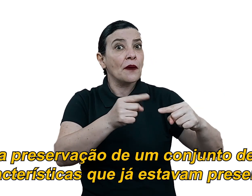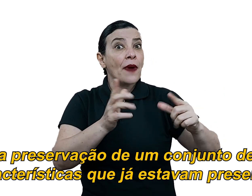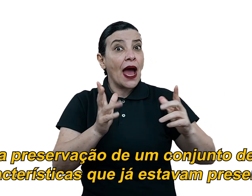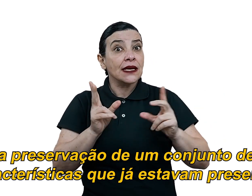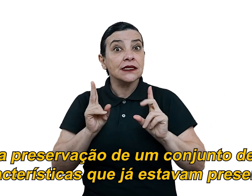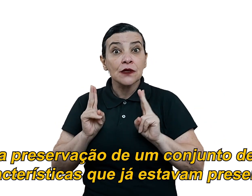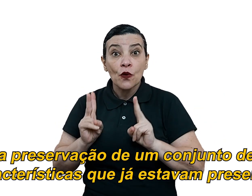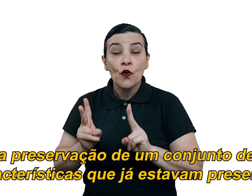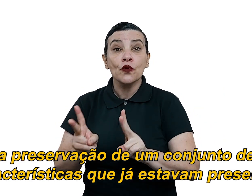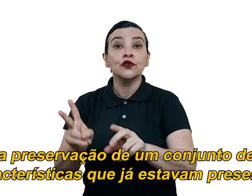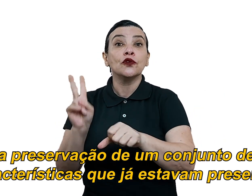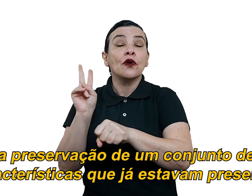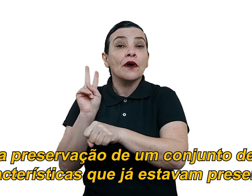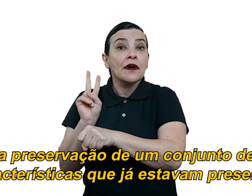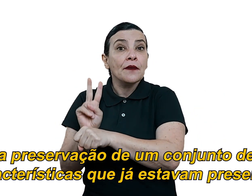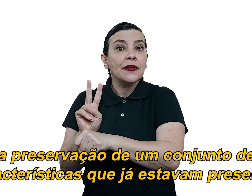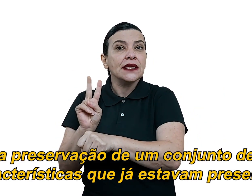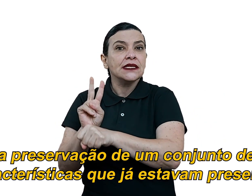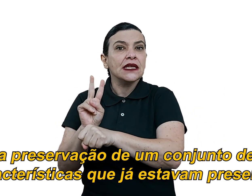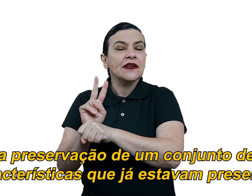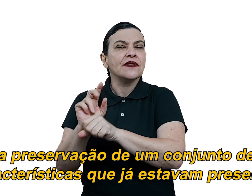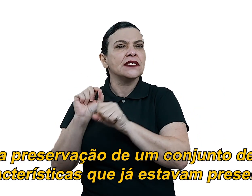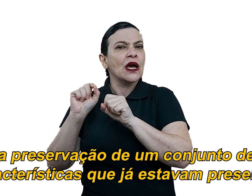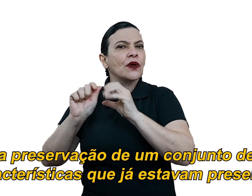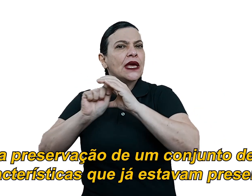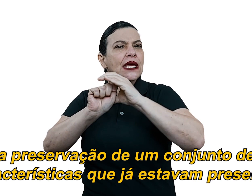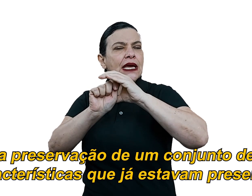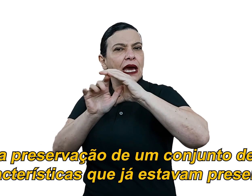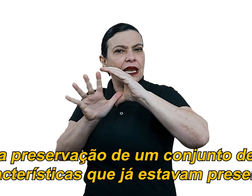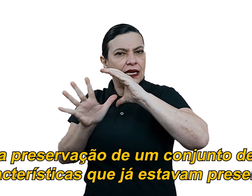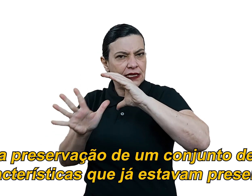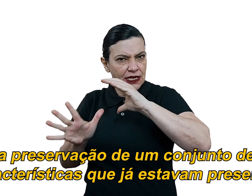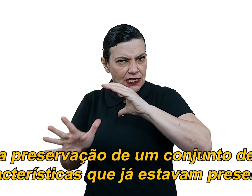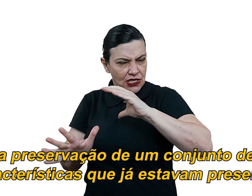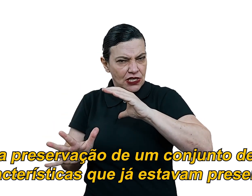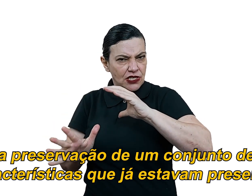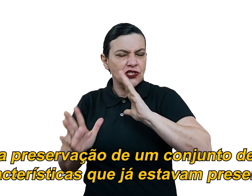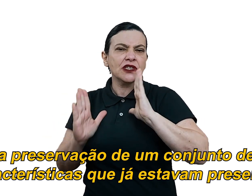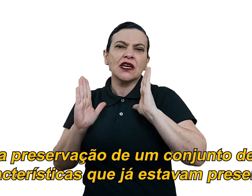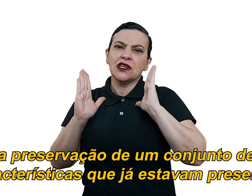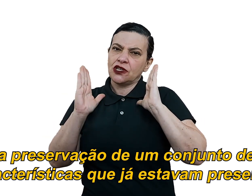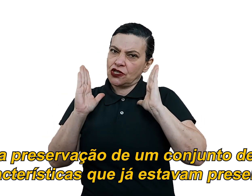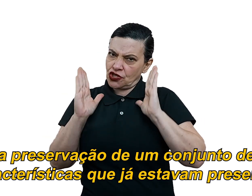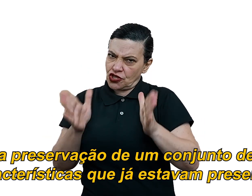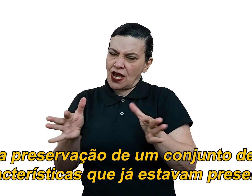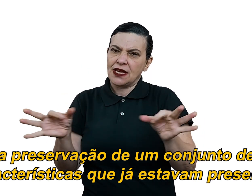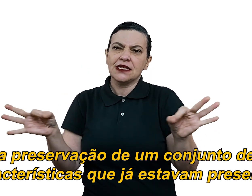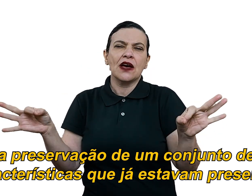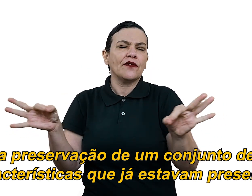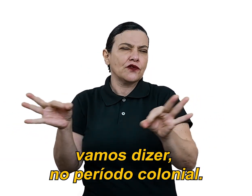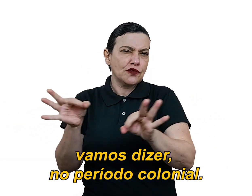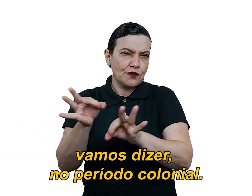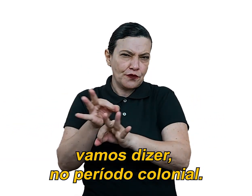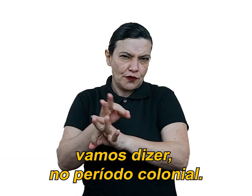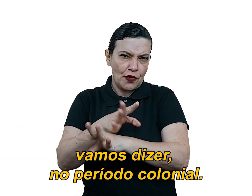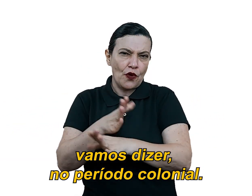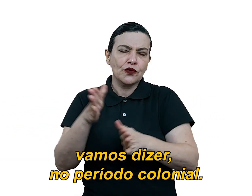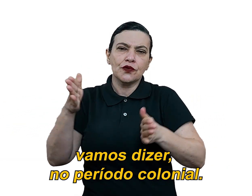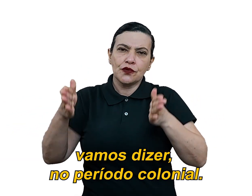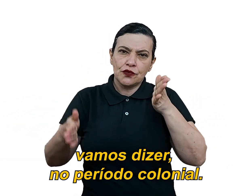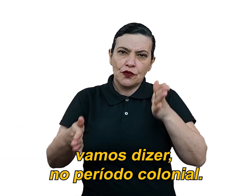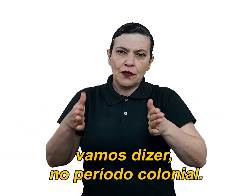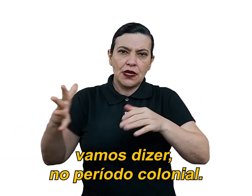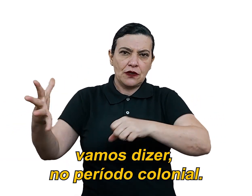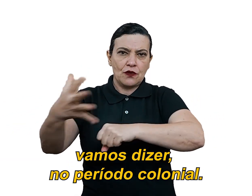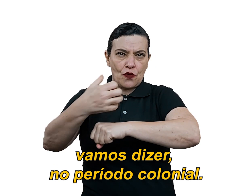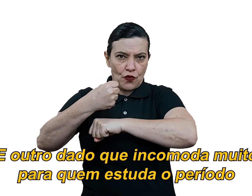a preservação de um conjunto de características que já estavam presentes, vamos dizer, no